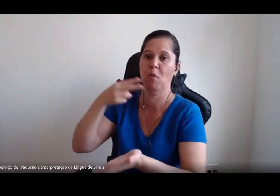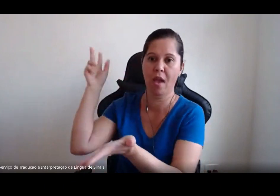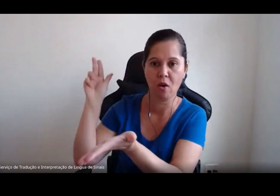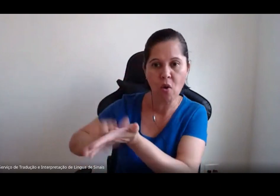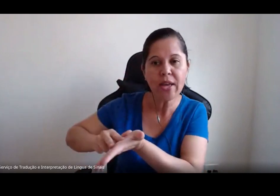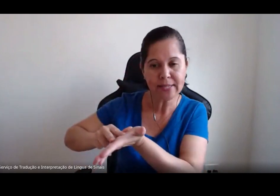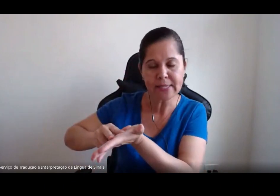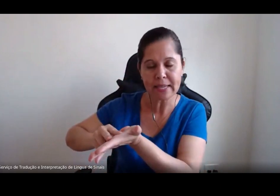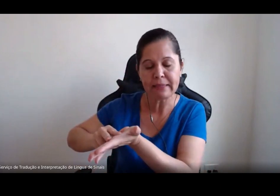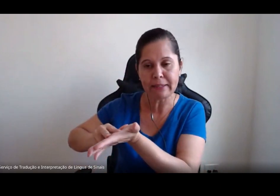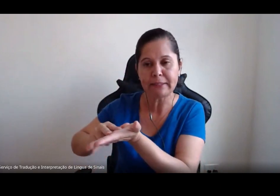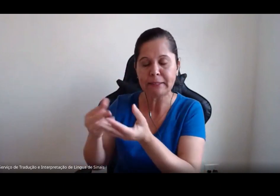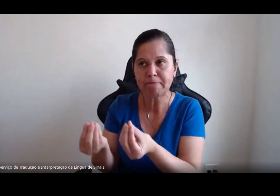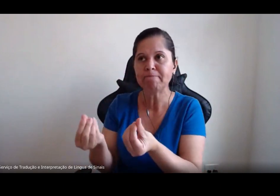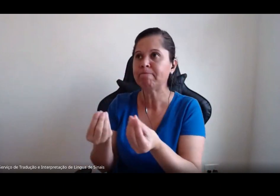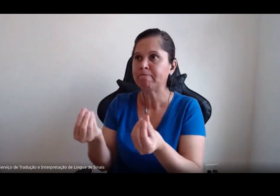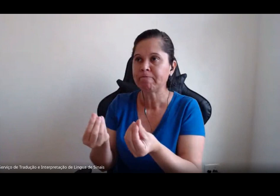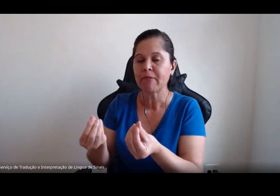reconhecida